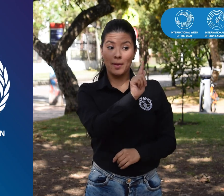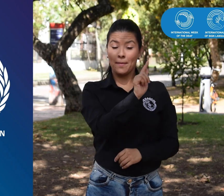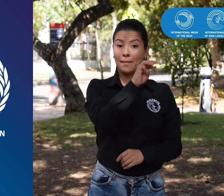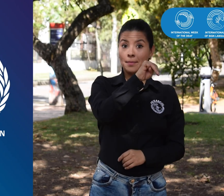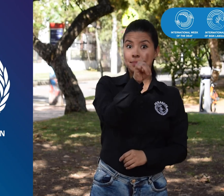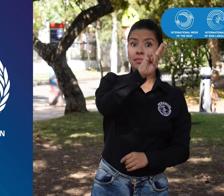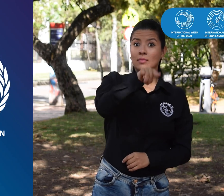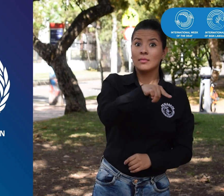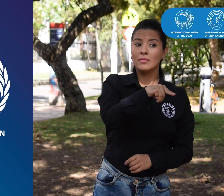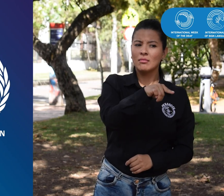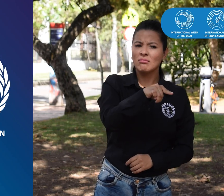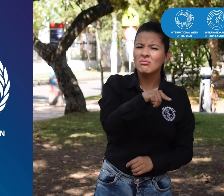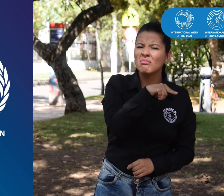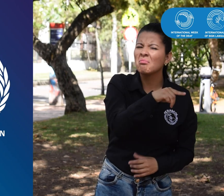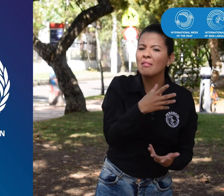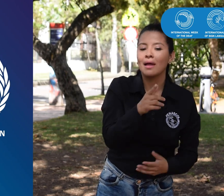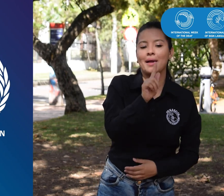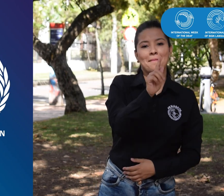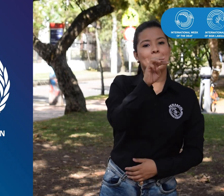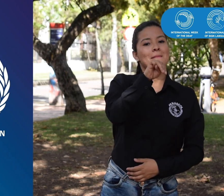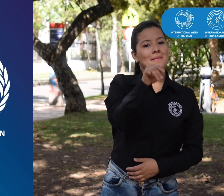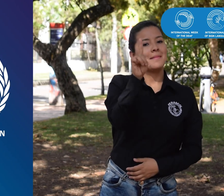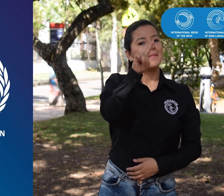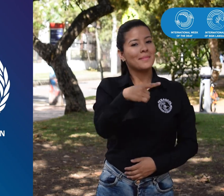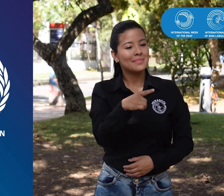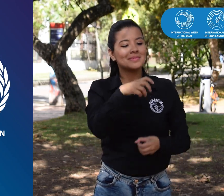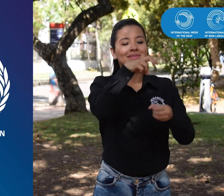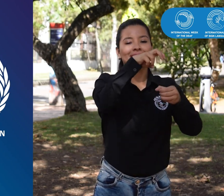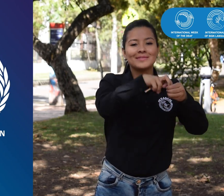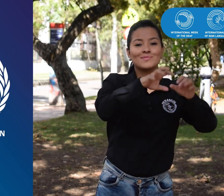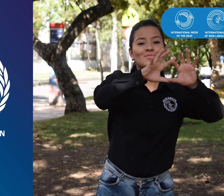señas gracias a la gestión de la federación mundial de sordos